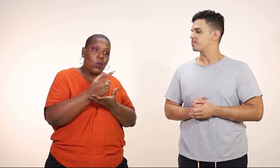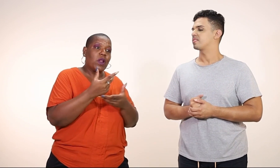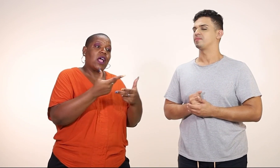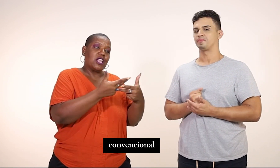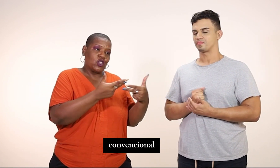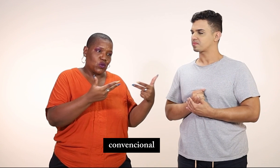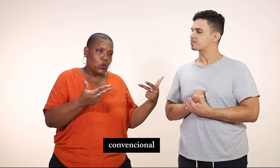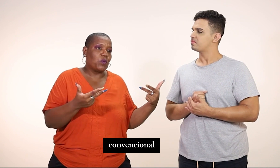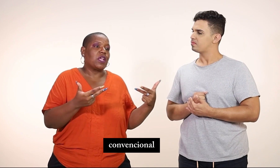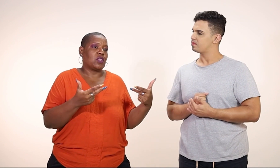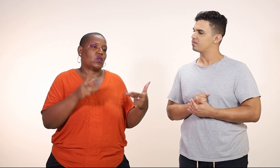instrumento convencional.